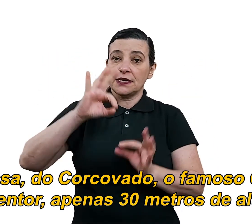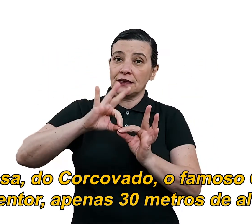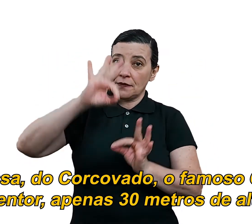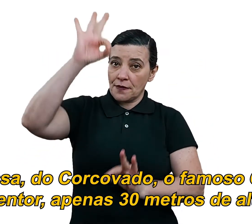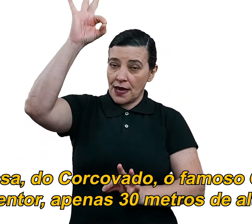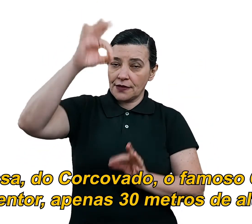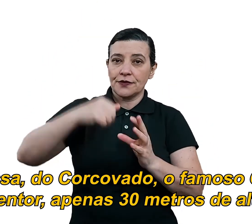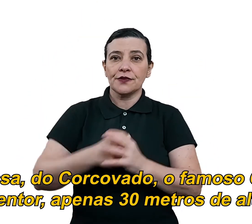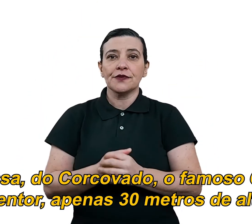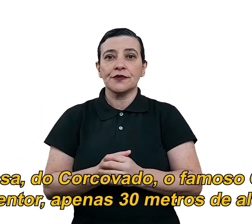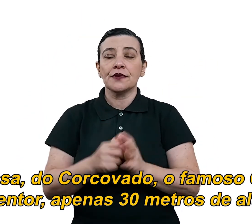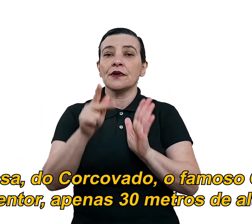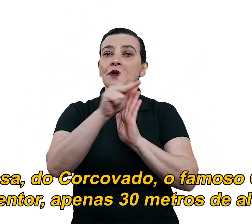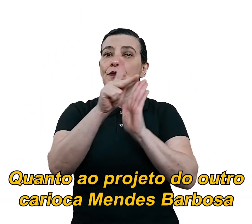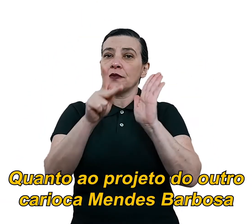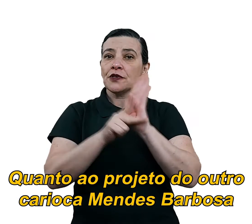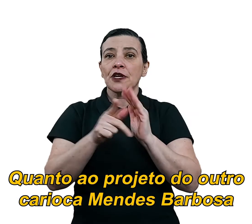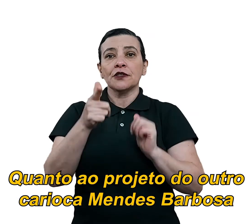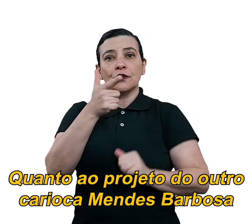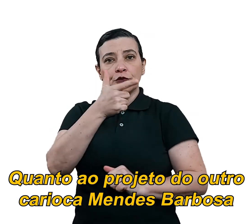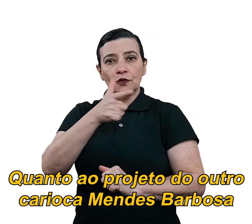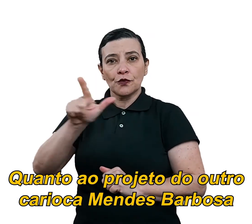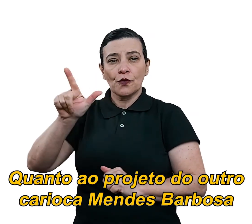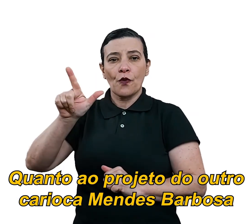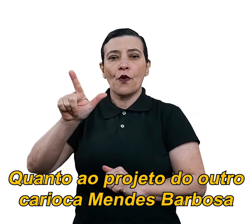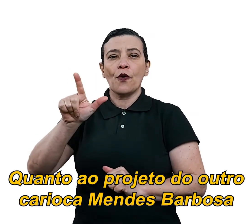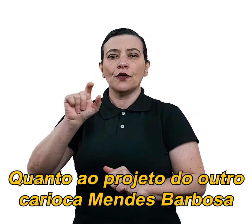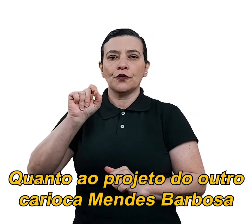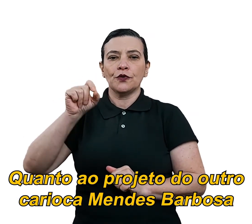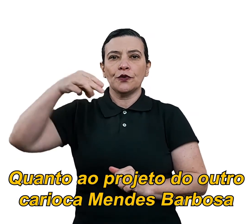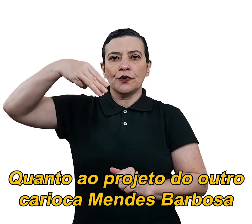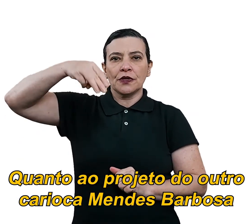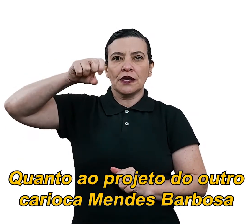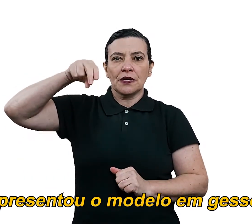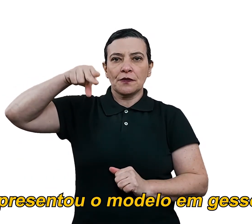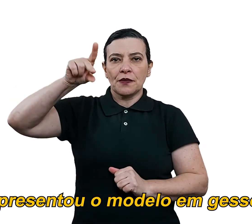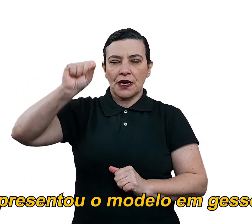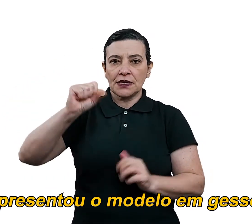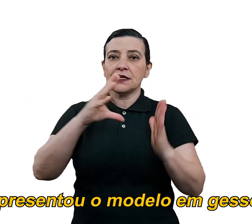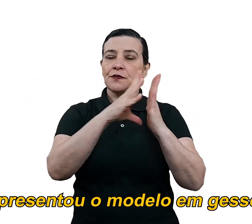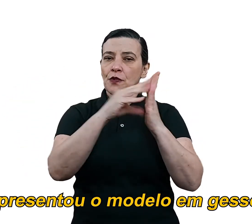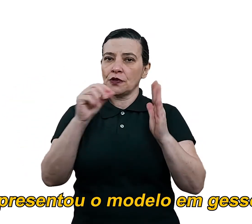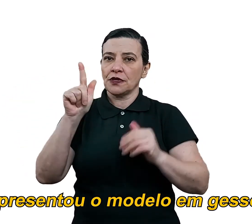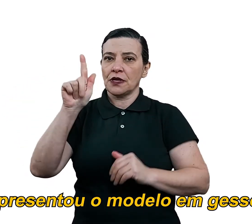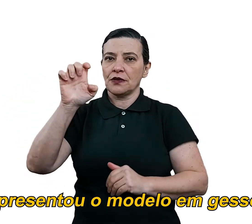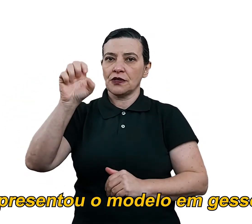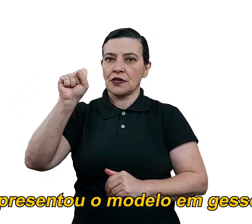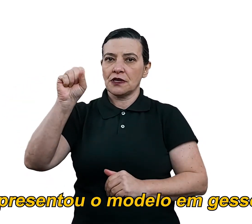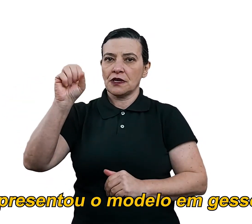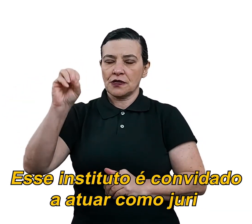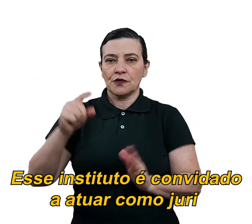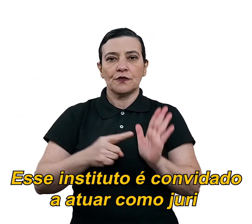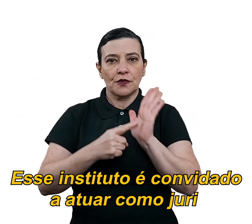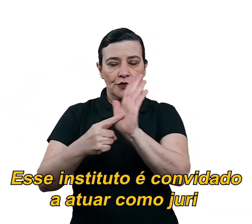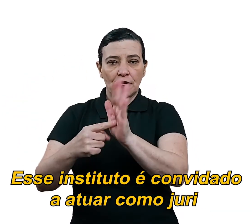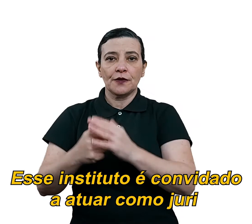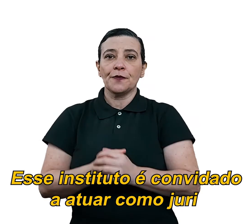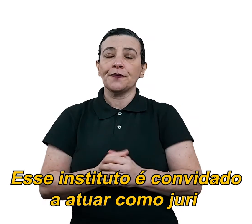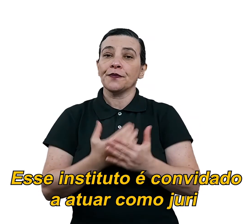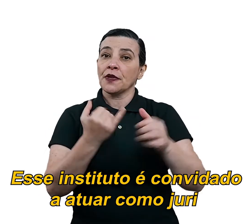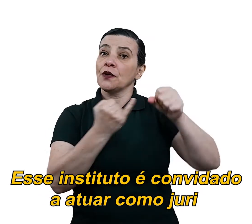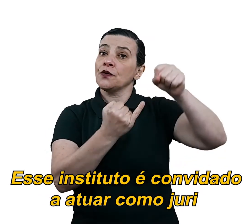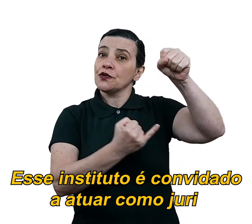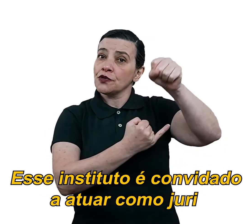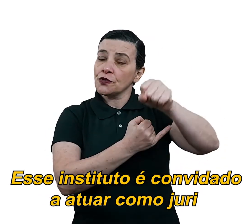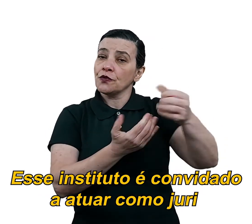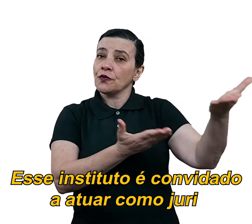Redentor, apenas 30 metros de altura. Quanto ao projeto do outro carioca Mendes, vemos que apresentou um modelo em G. Este instituto